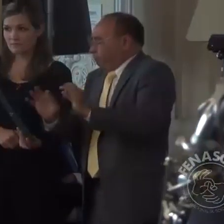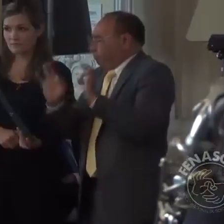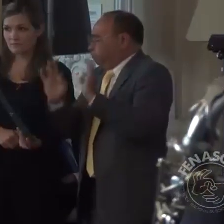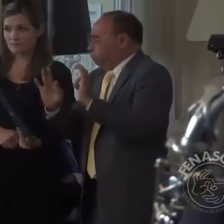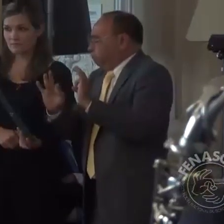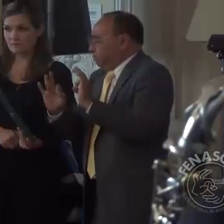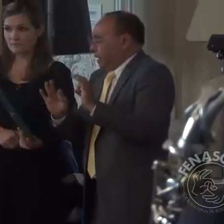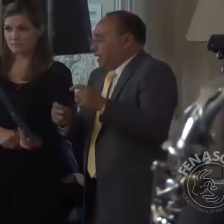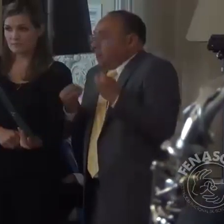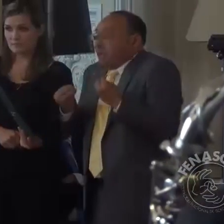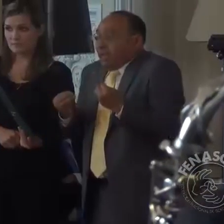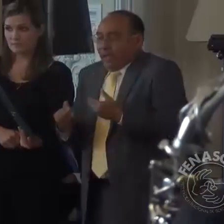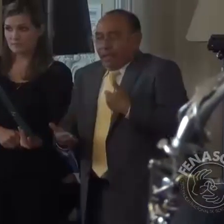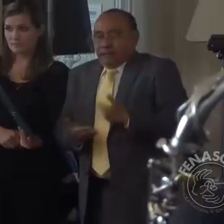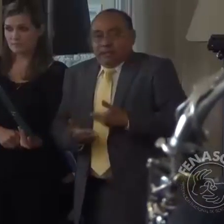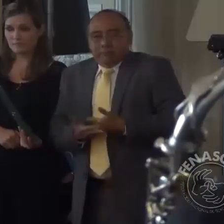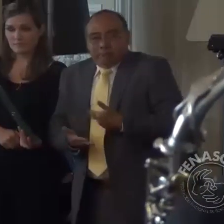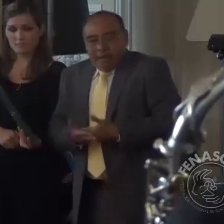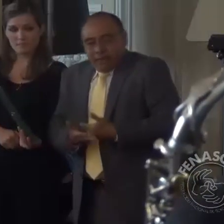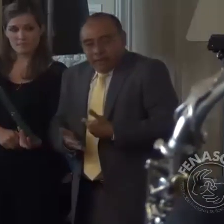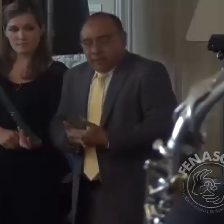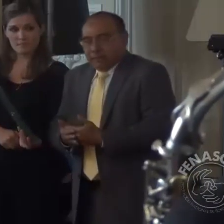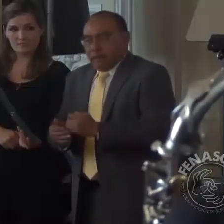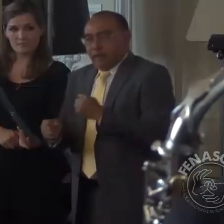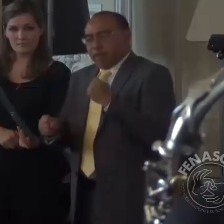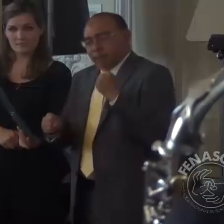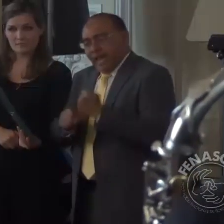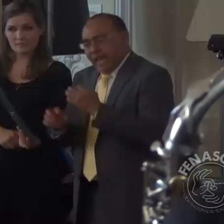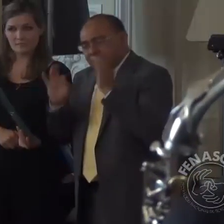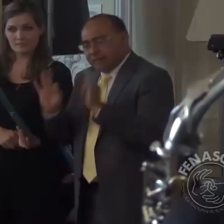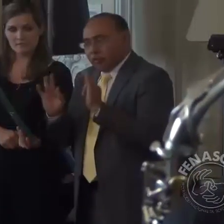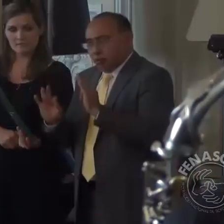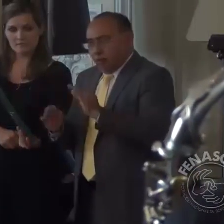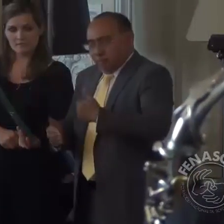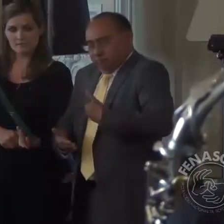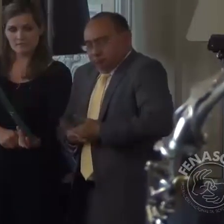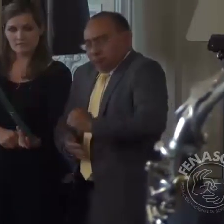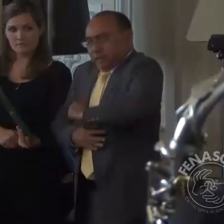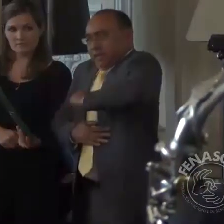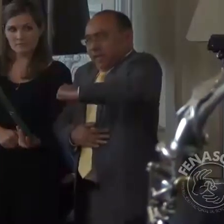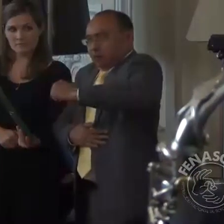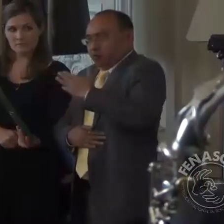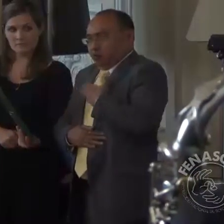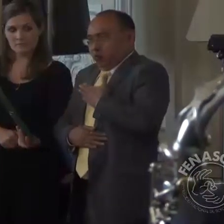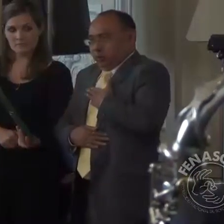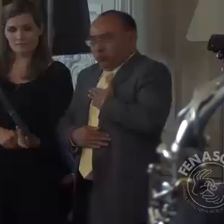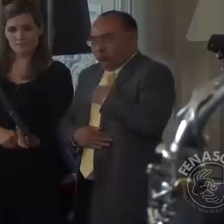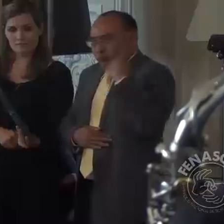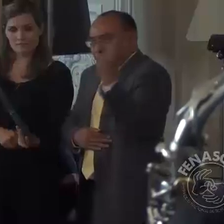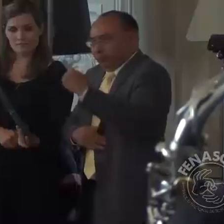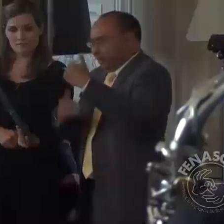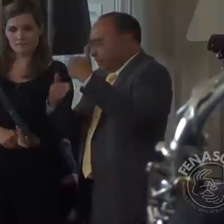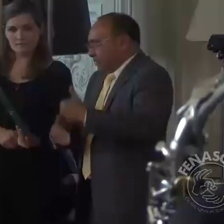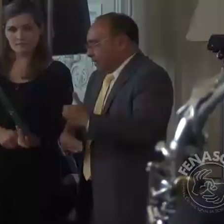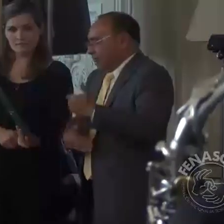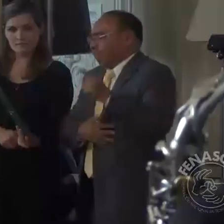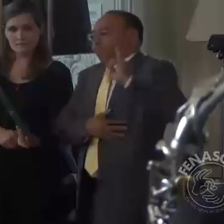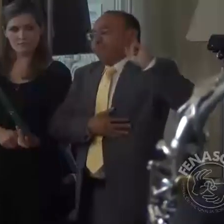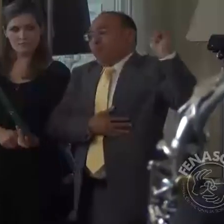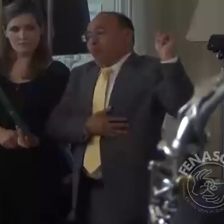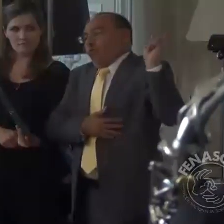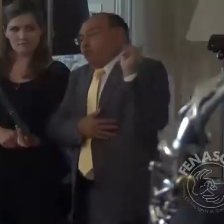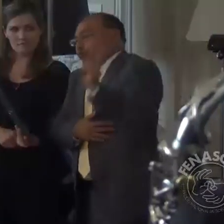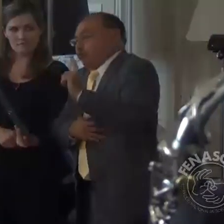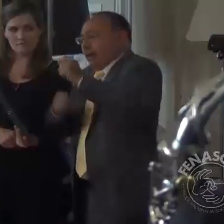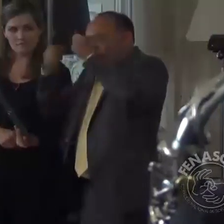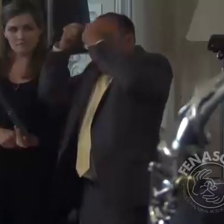27 de febrero, garantizar, y es una herramienta que nos permite cumplir nuestros derechos, garantizar